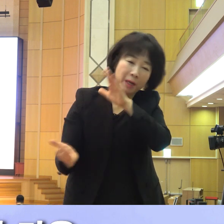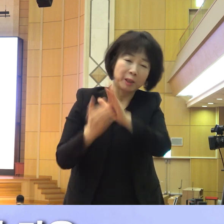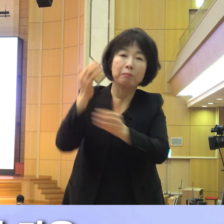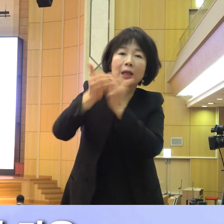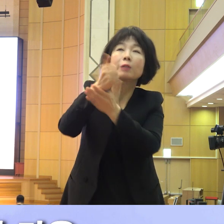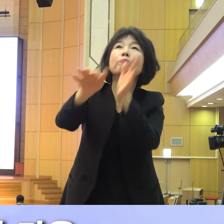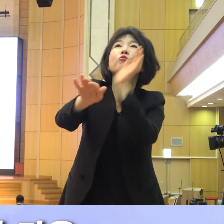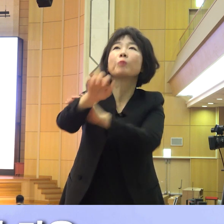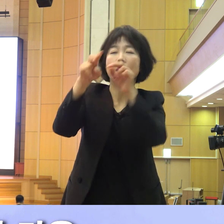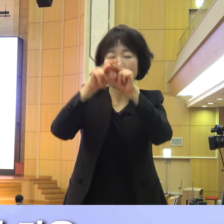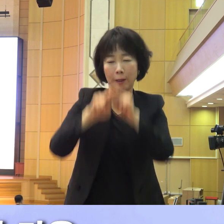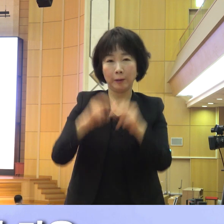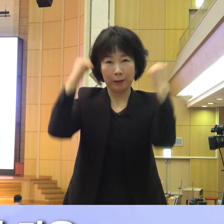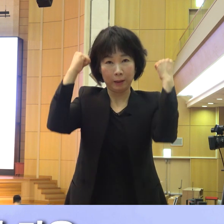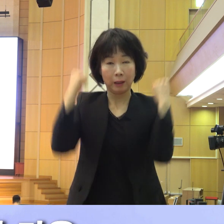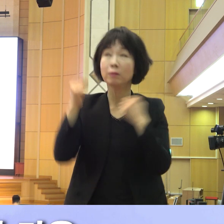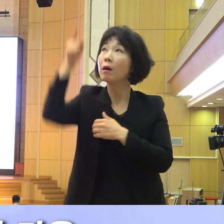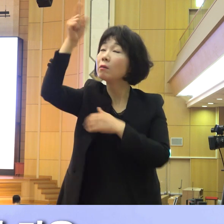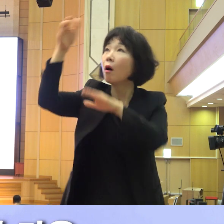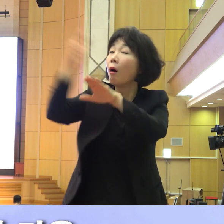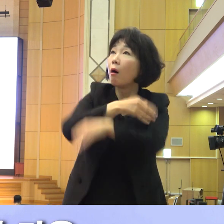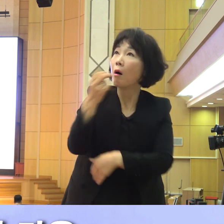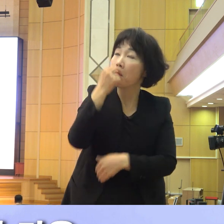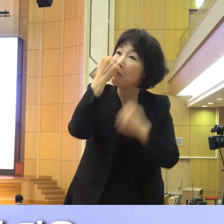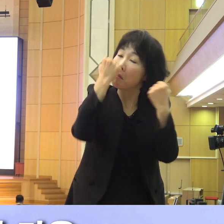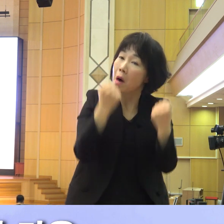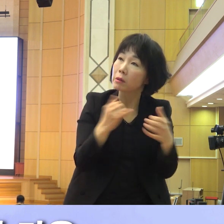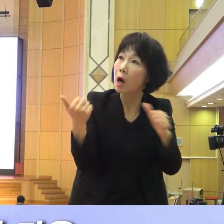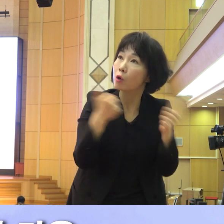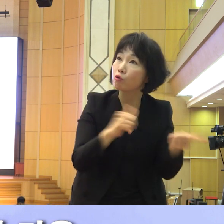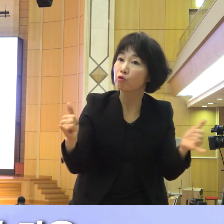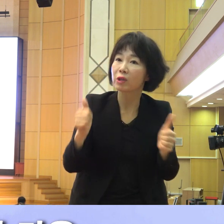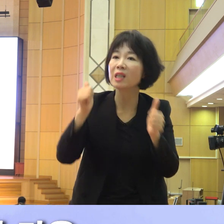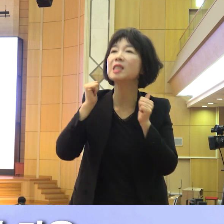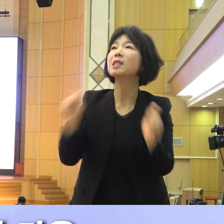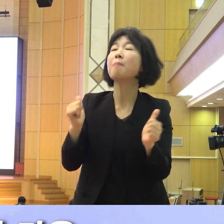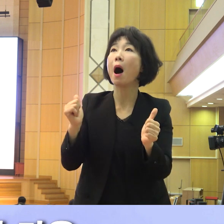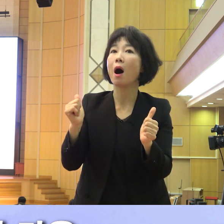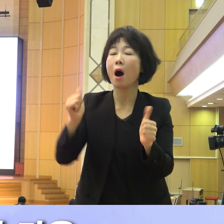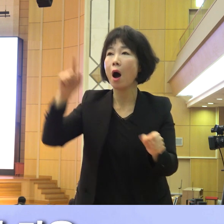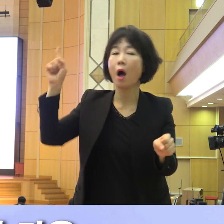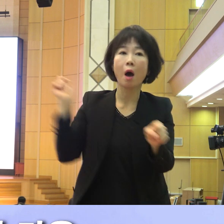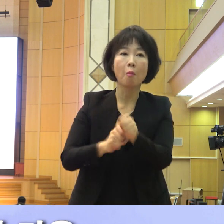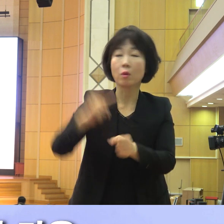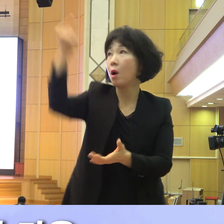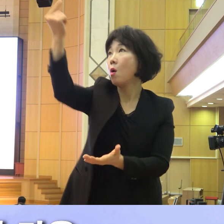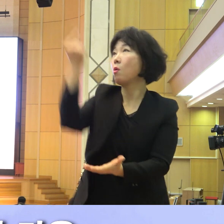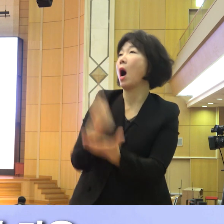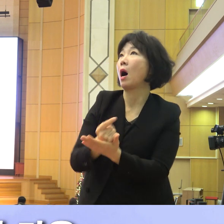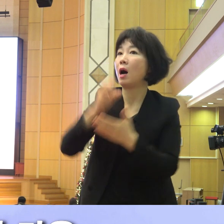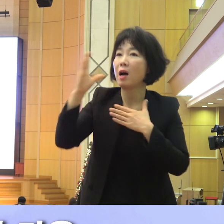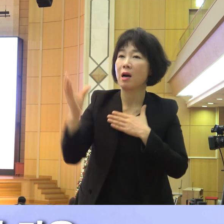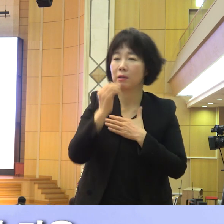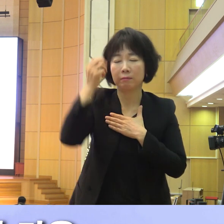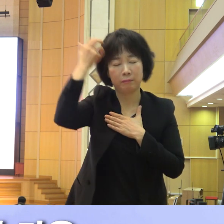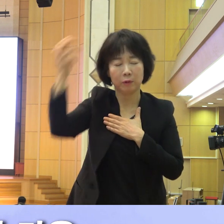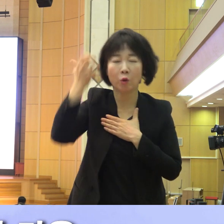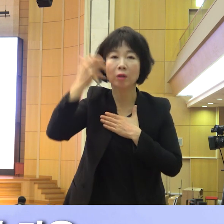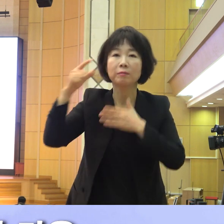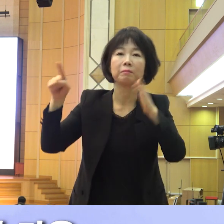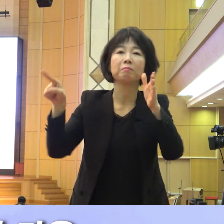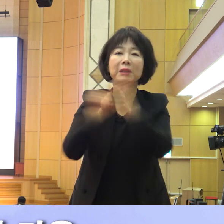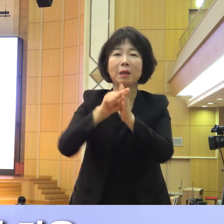거룩하신 하나님의 앉아 계시다가 저리로서 산자와 죽은 자를 심판하러 오시리라.